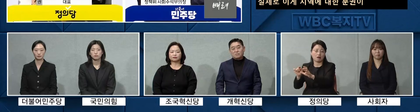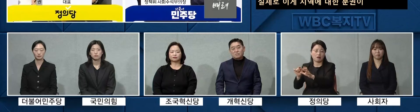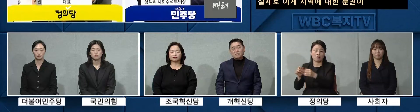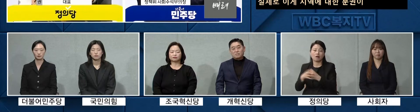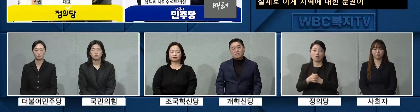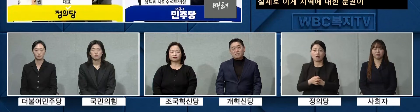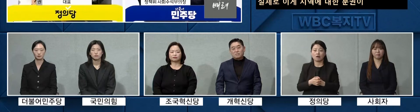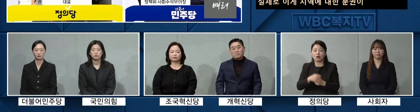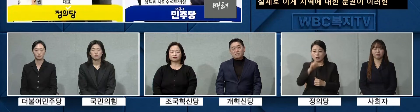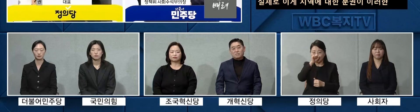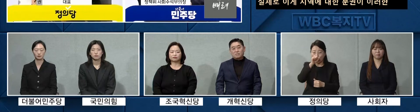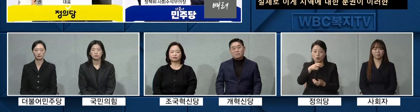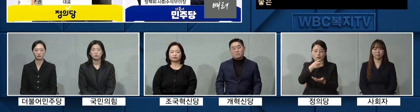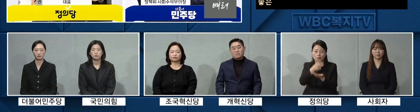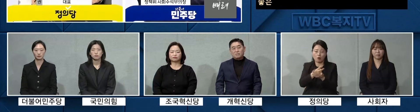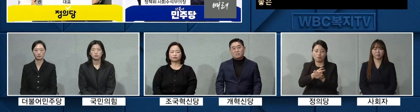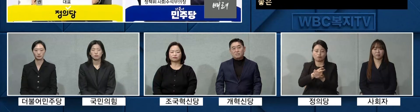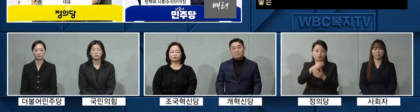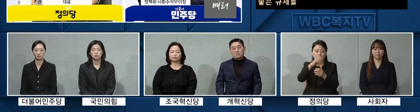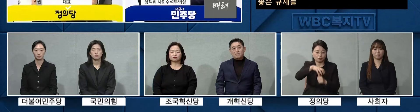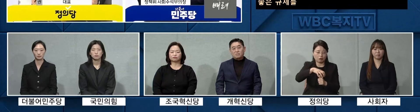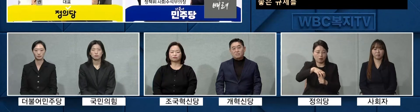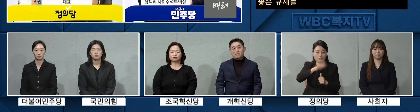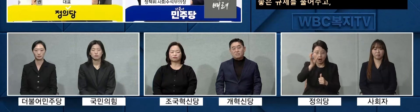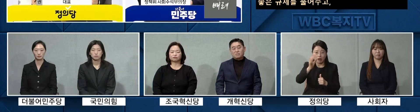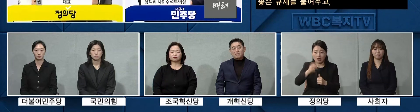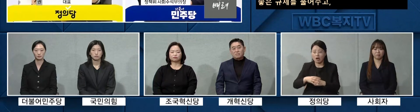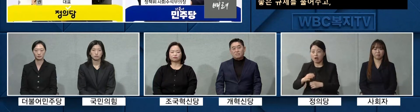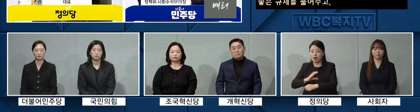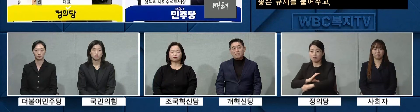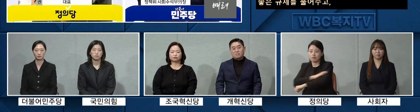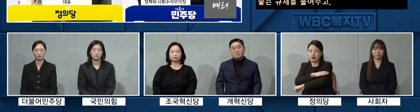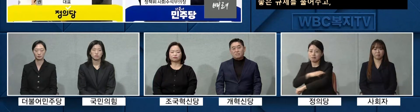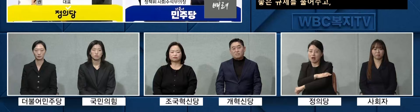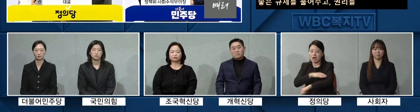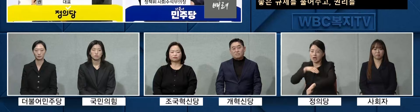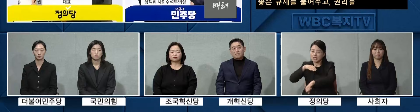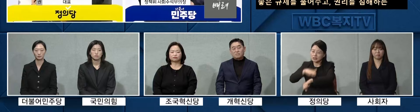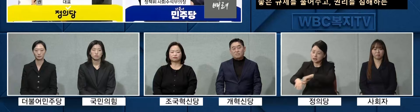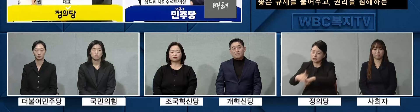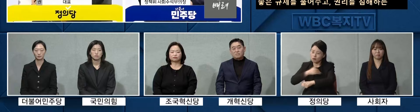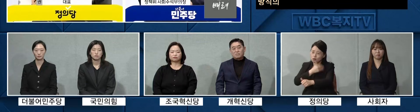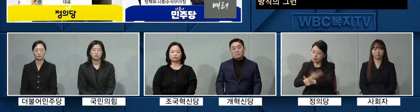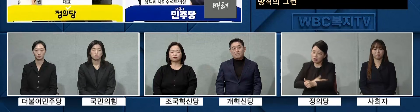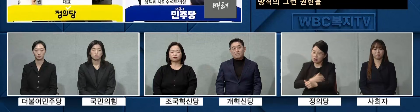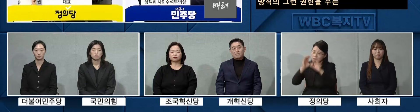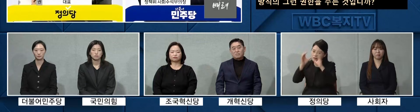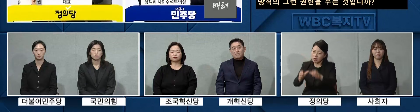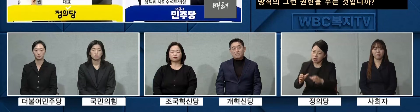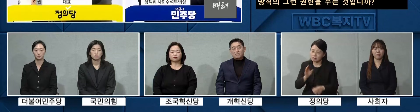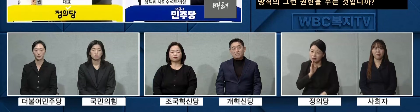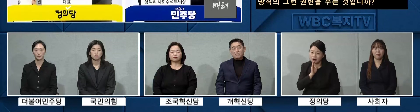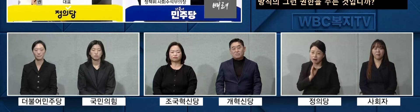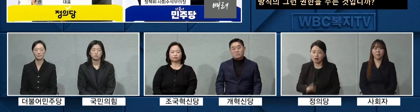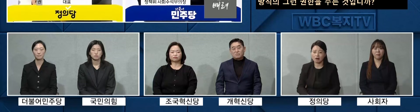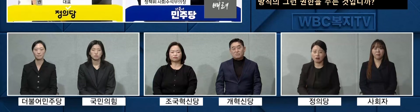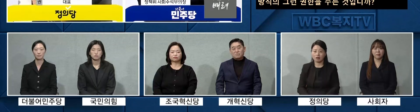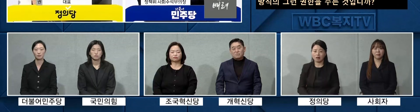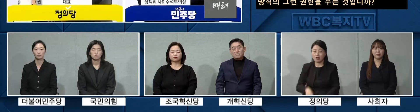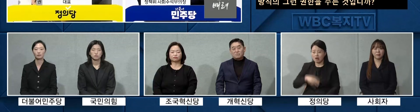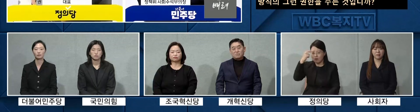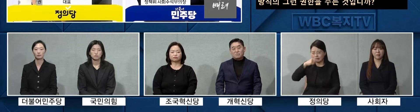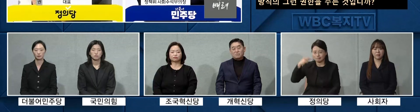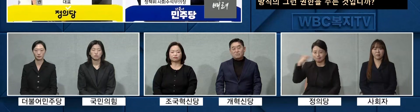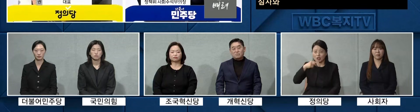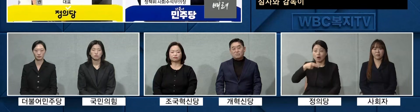규제를 풀어주고 권리를 침해하는 방식의 그런 권한을 주는 것입니까? 심사와 감독이 부실했을 때 어떤